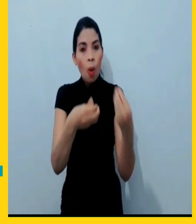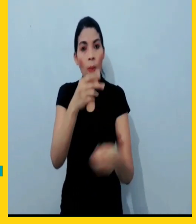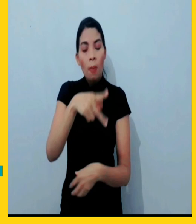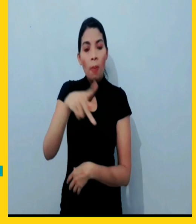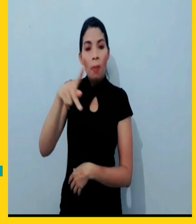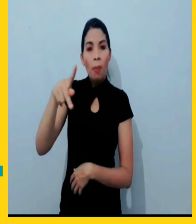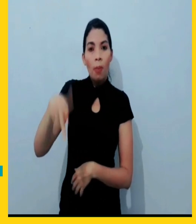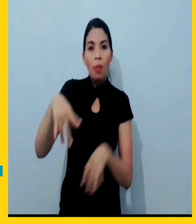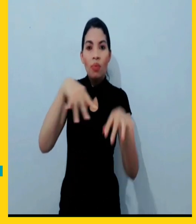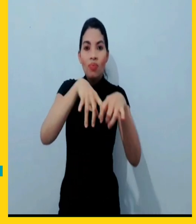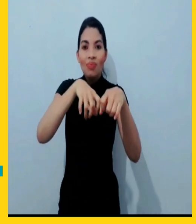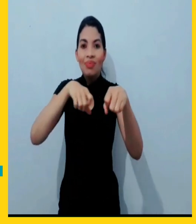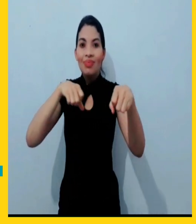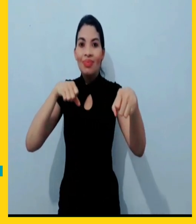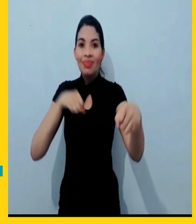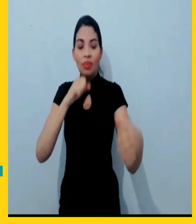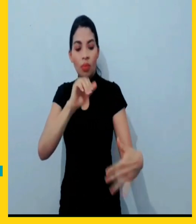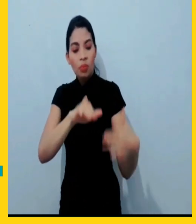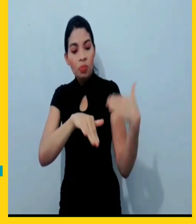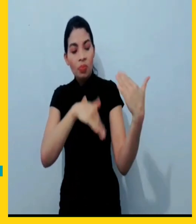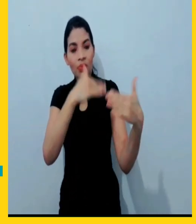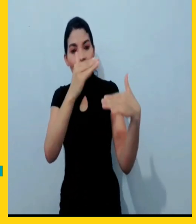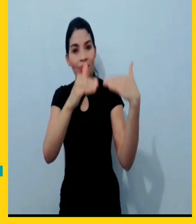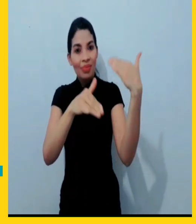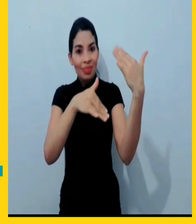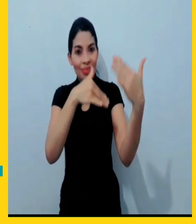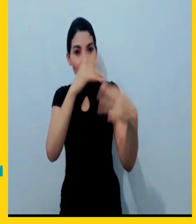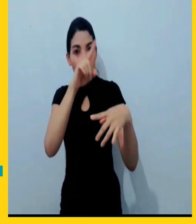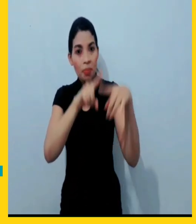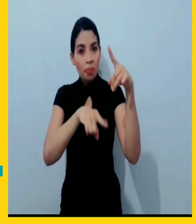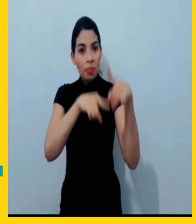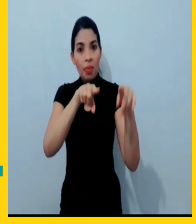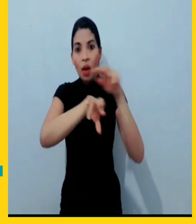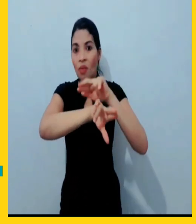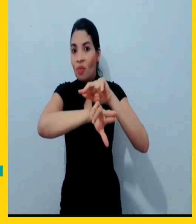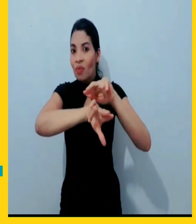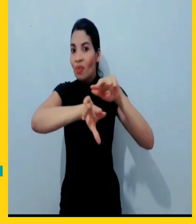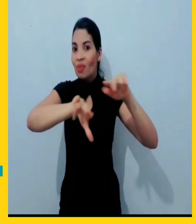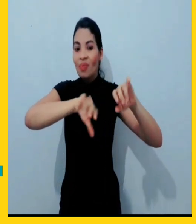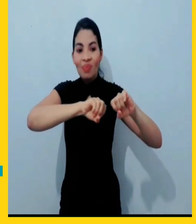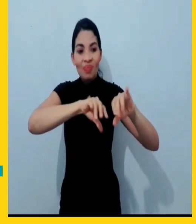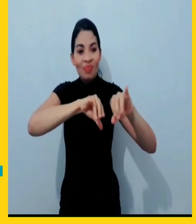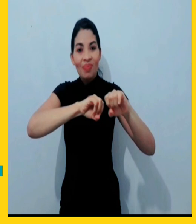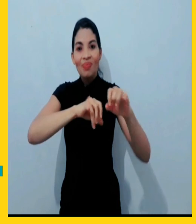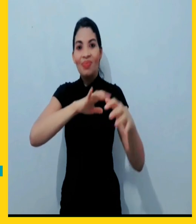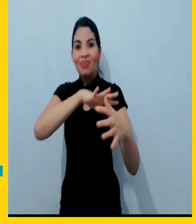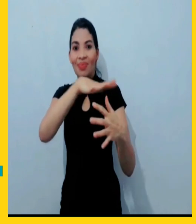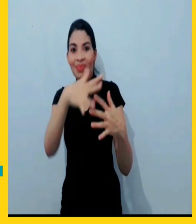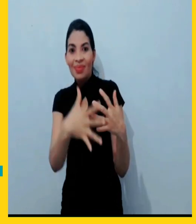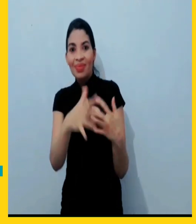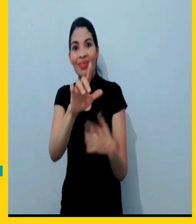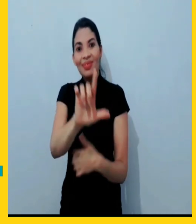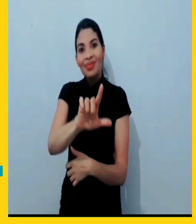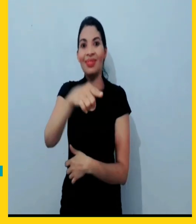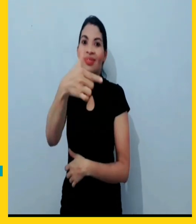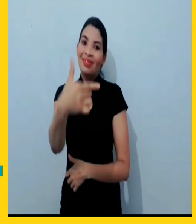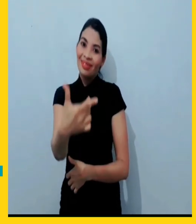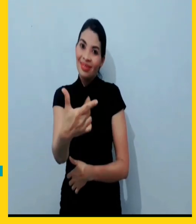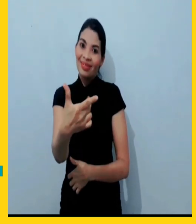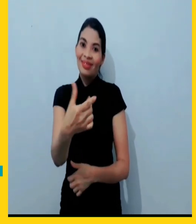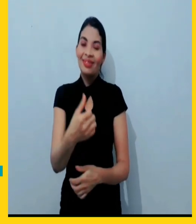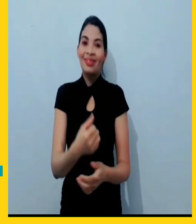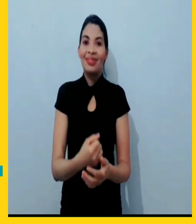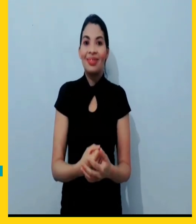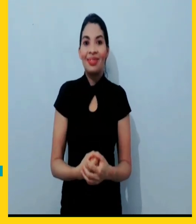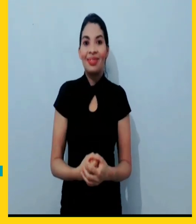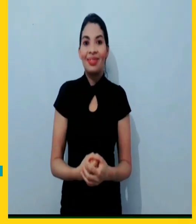da formação do professor na construção de recursos didáticos para o ensino da Libras como